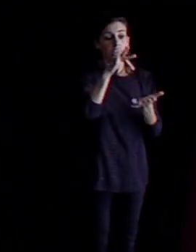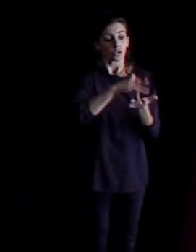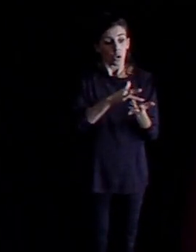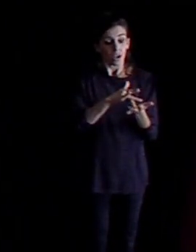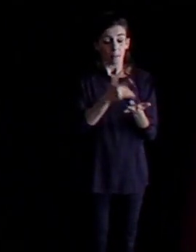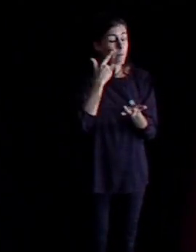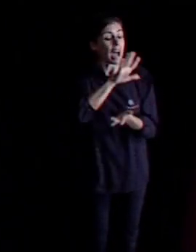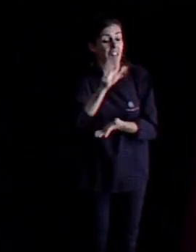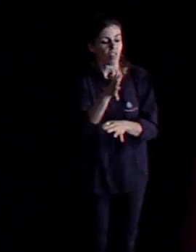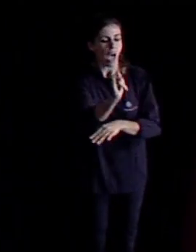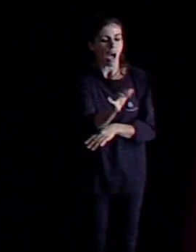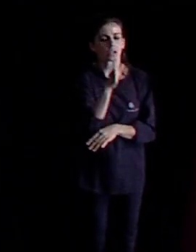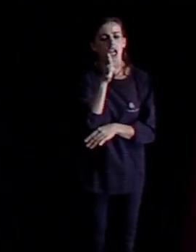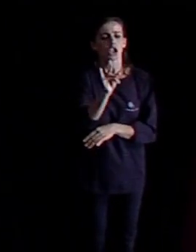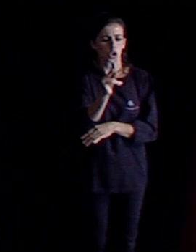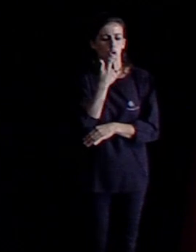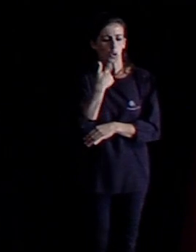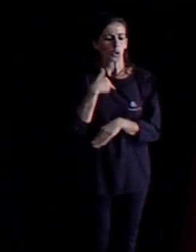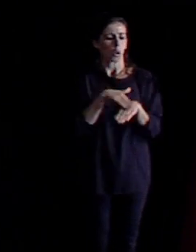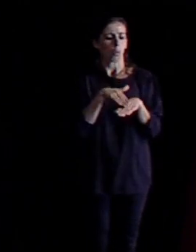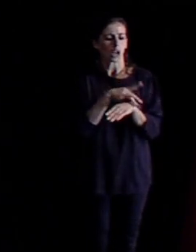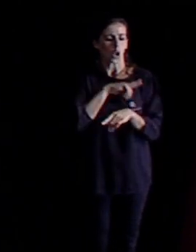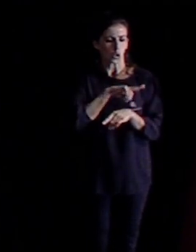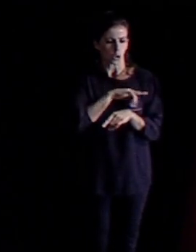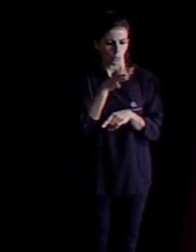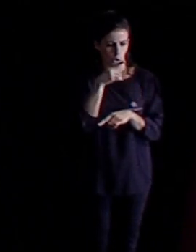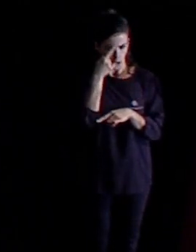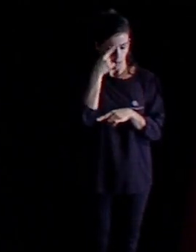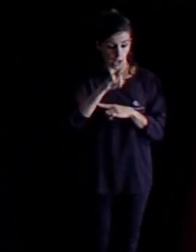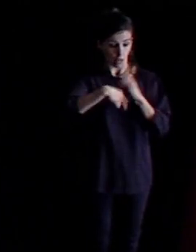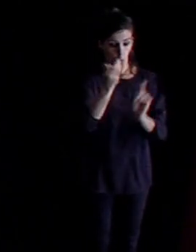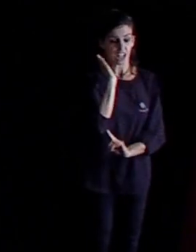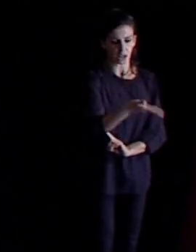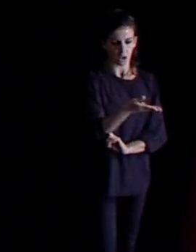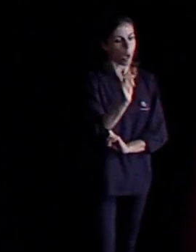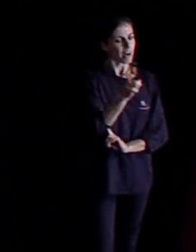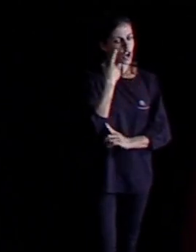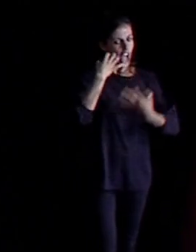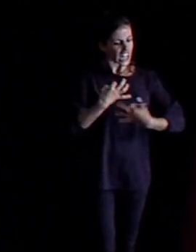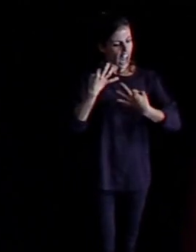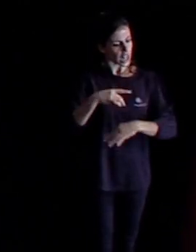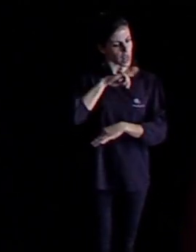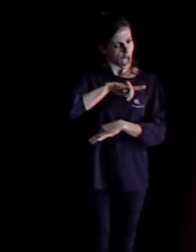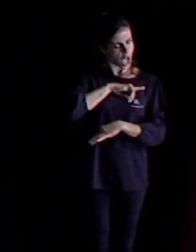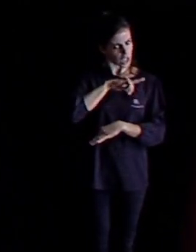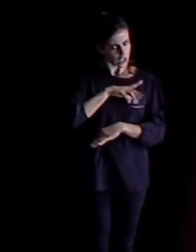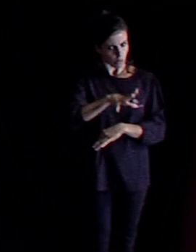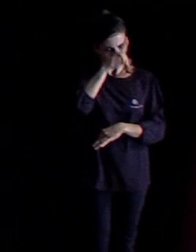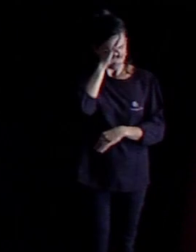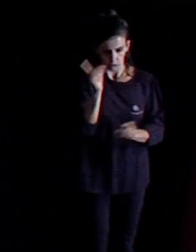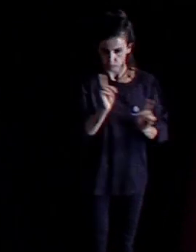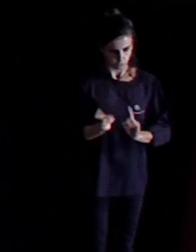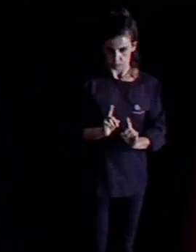es porque ellos dicen, sí, lo siente porque sabe que tienen un castigo, pero no en sí por el hecho, el acto que han